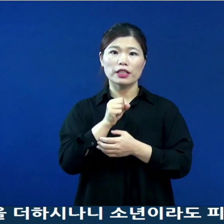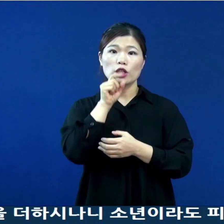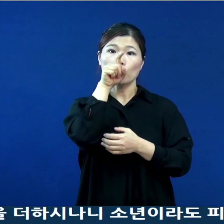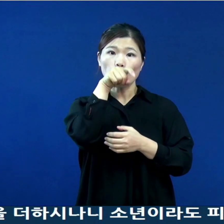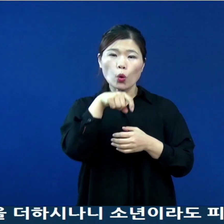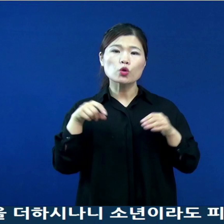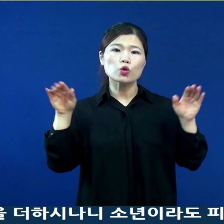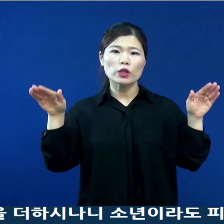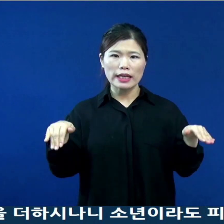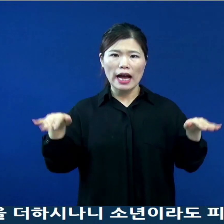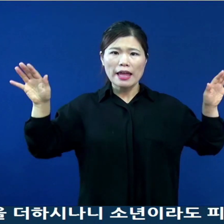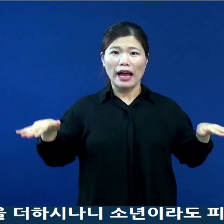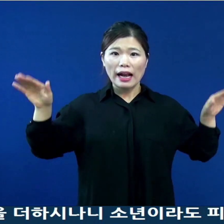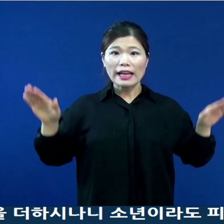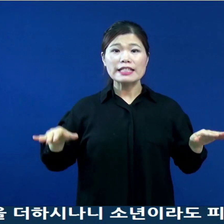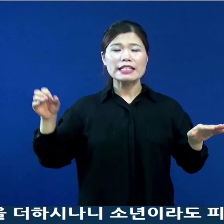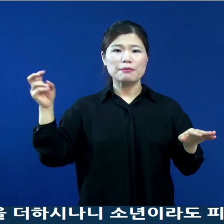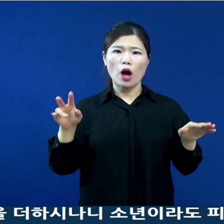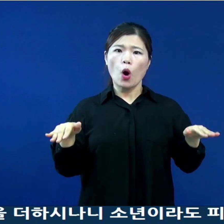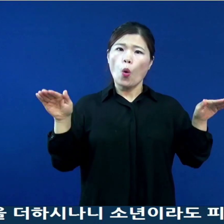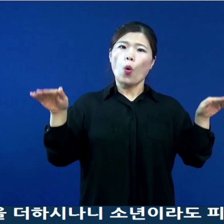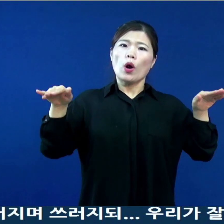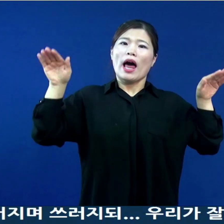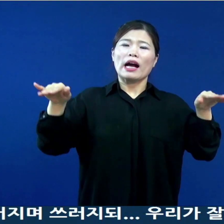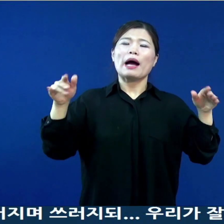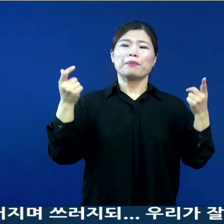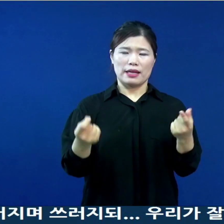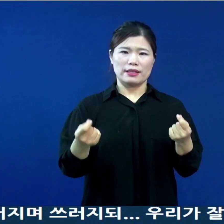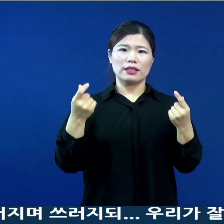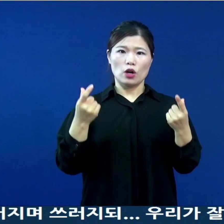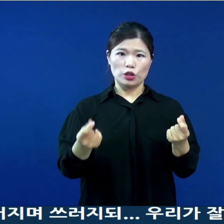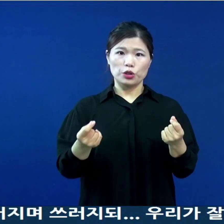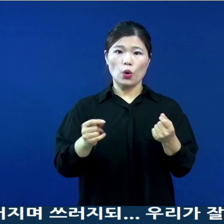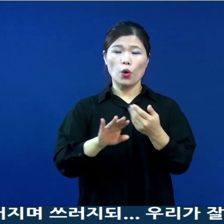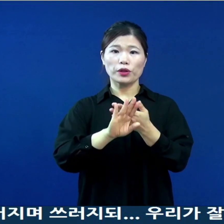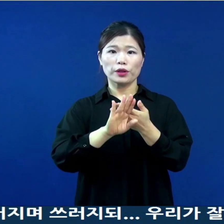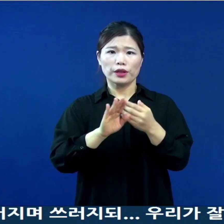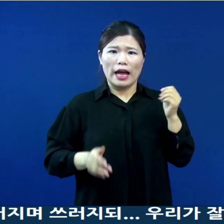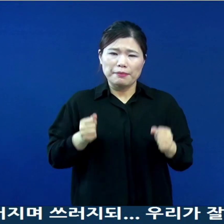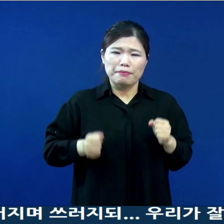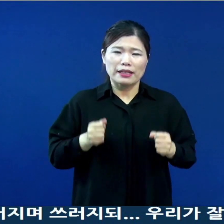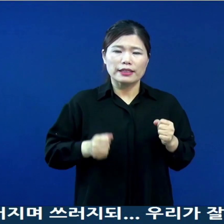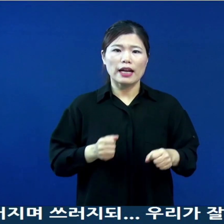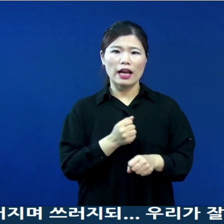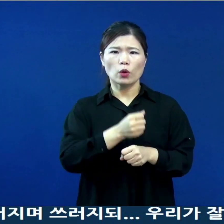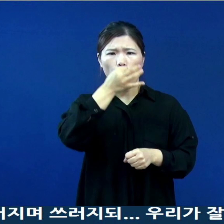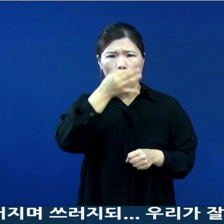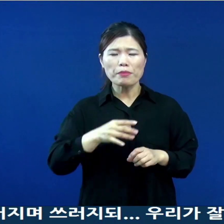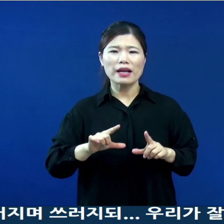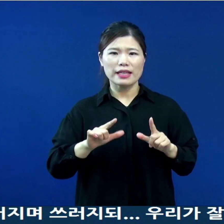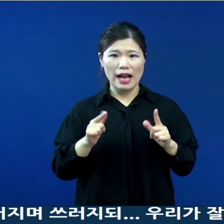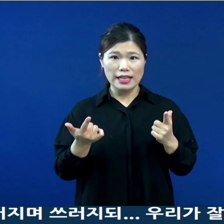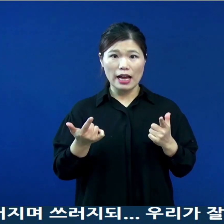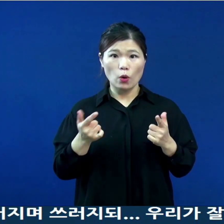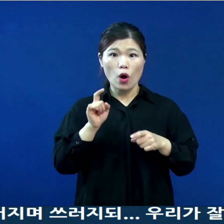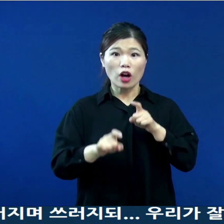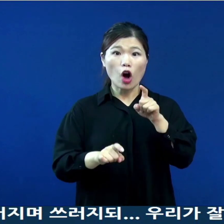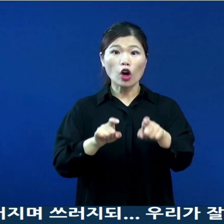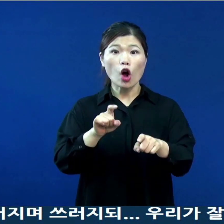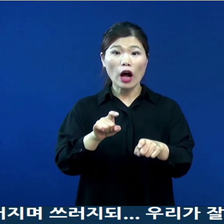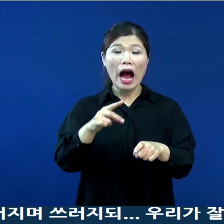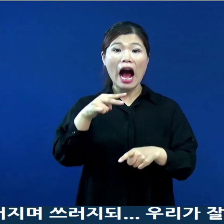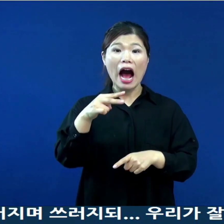얻으리니 독수리가 날개치며 올라감 같을 것이요 다른 박질하여도 곤비하지 아니하겠고